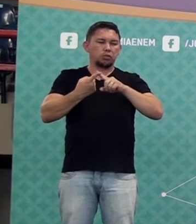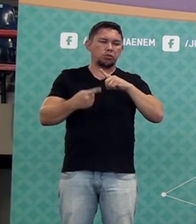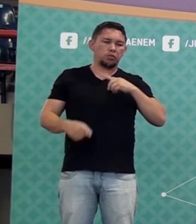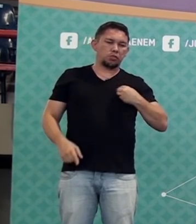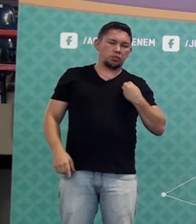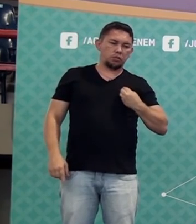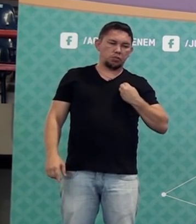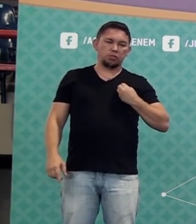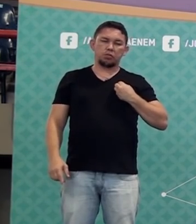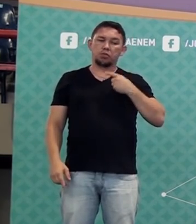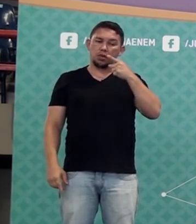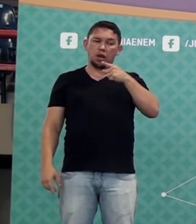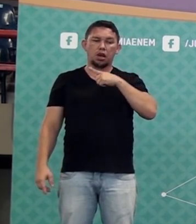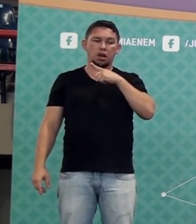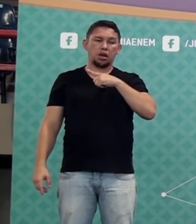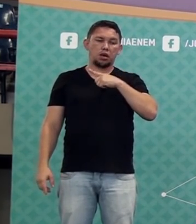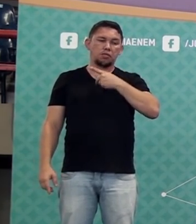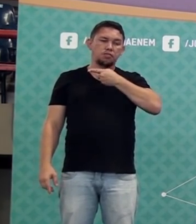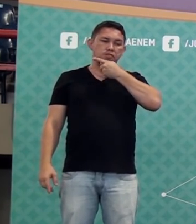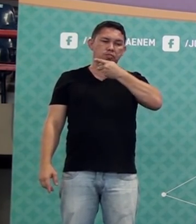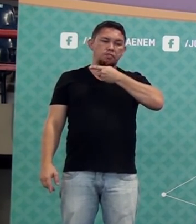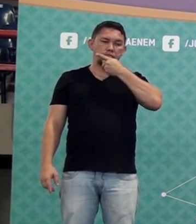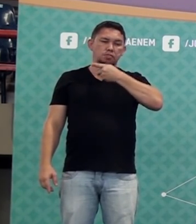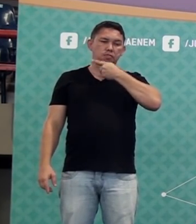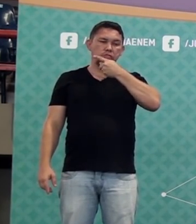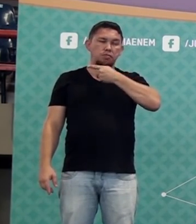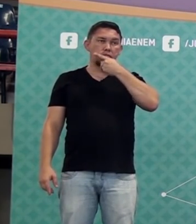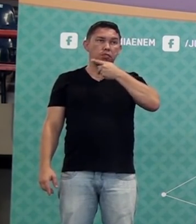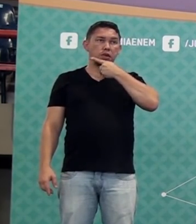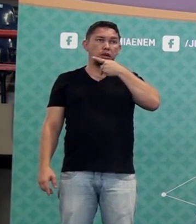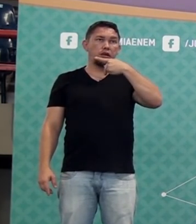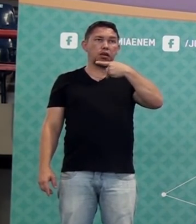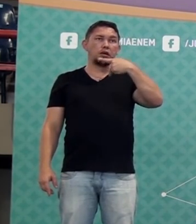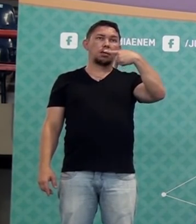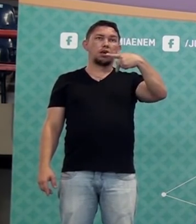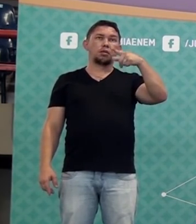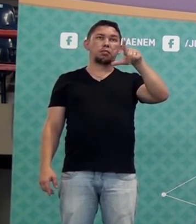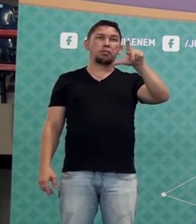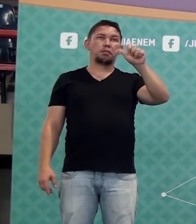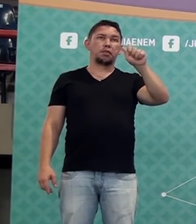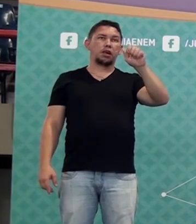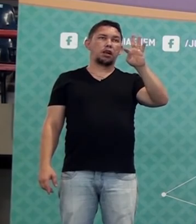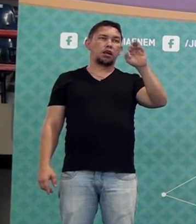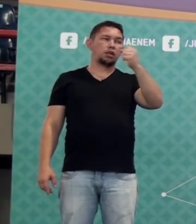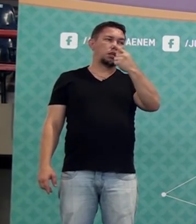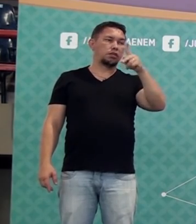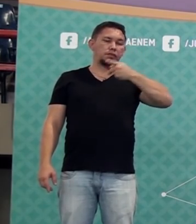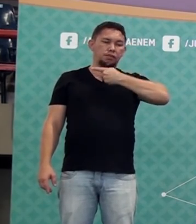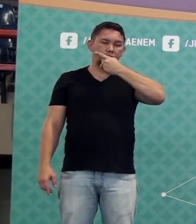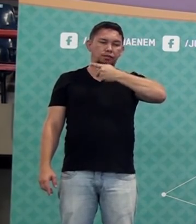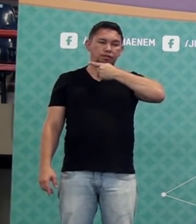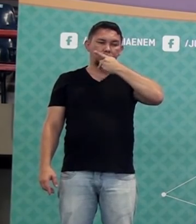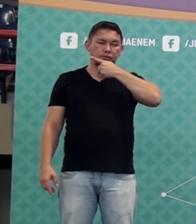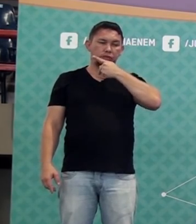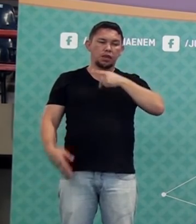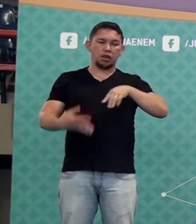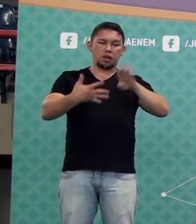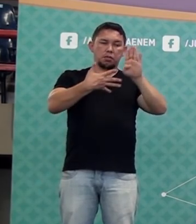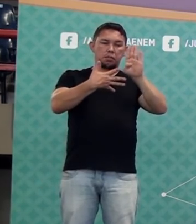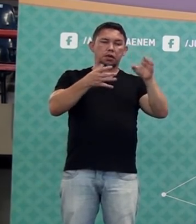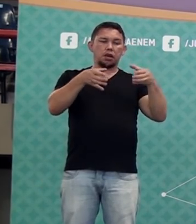platônica, era um discípulo do Sócrates. Quem? Isso aí se aplica a quem? Se aplica ao Platão, né? O item B se